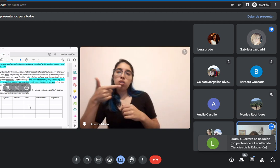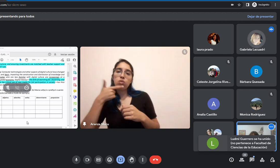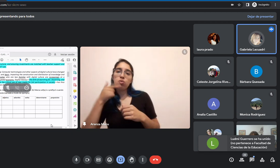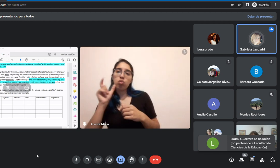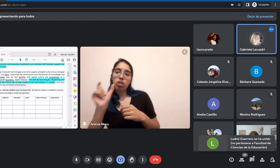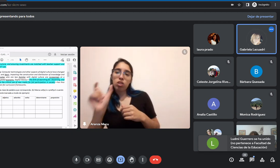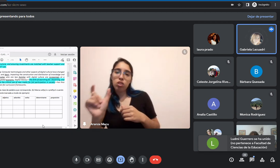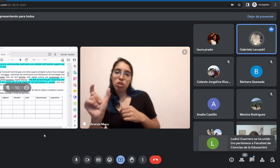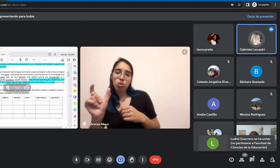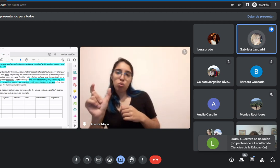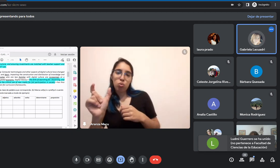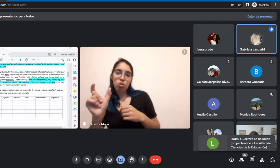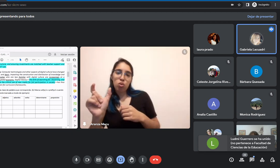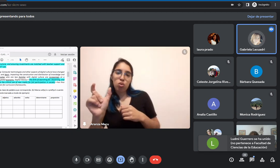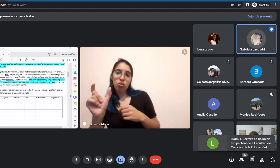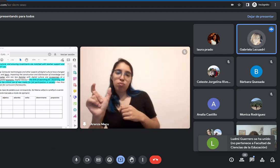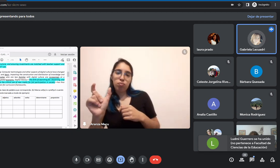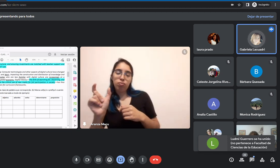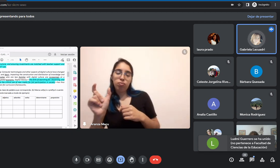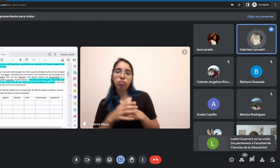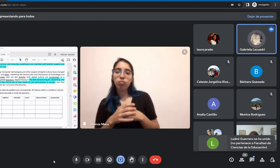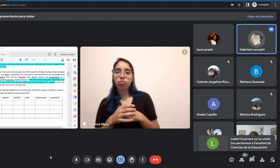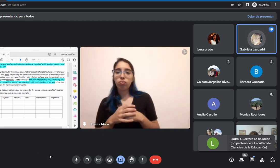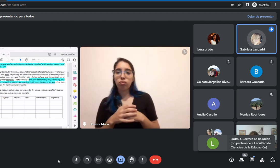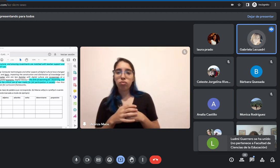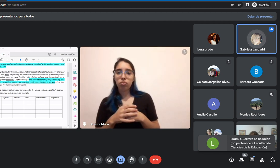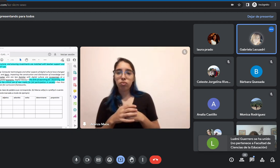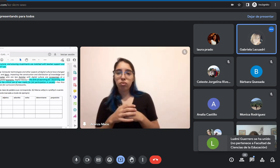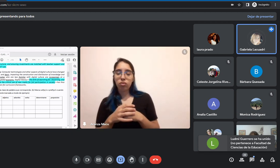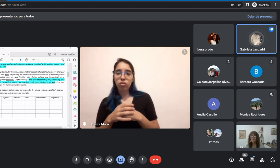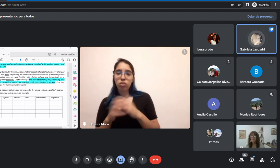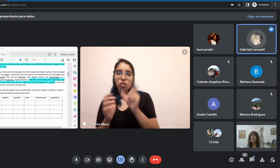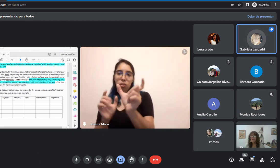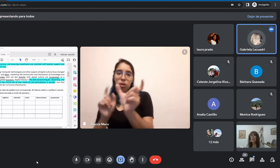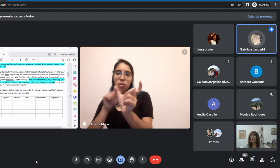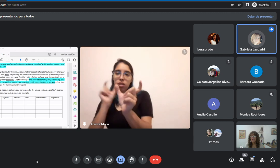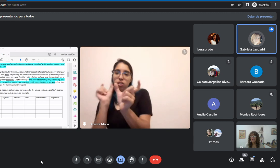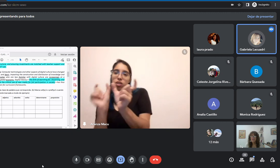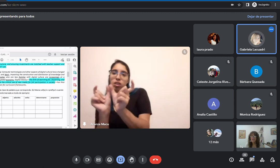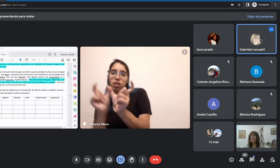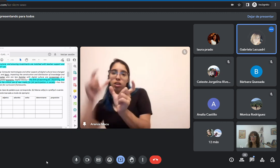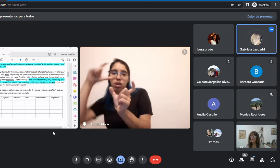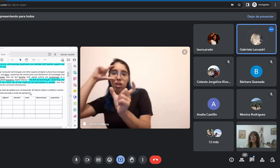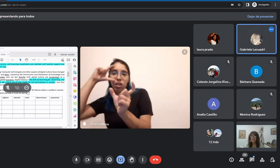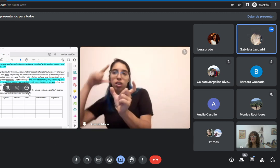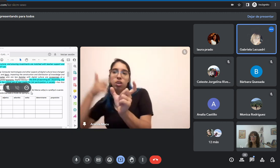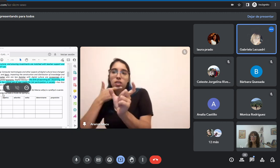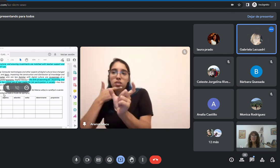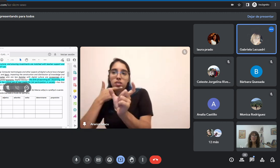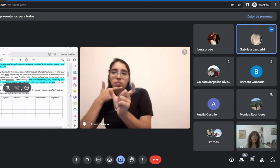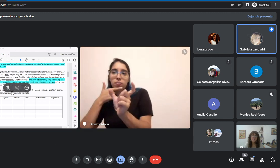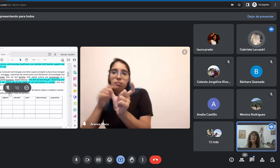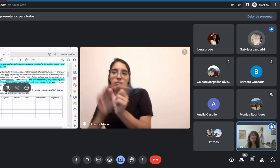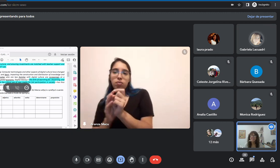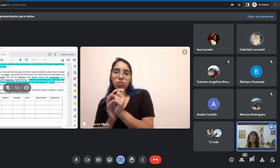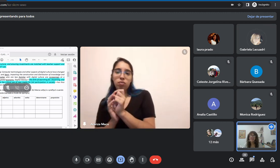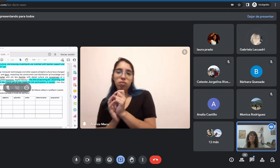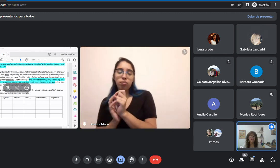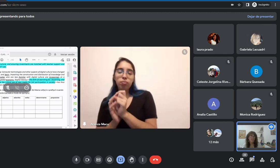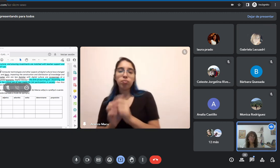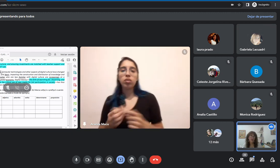Por eso. Claro. Le puse la E para sustantivarlo y la S como plural. No, en realidad es